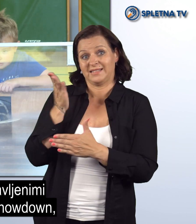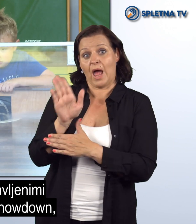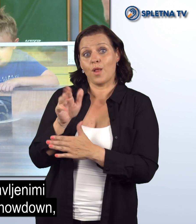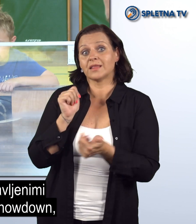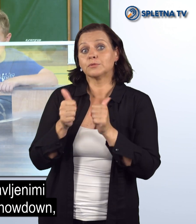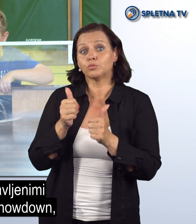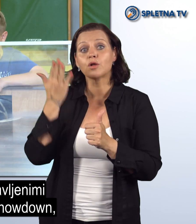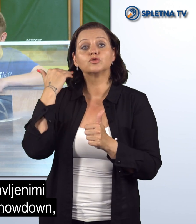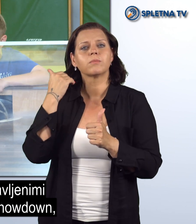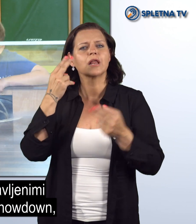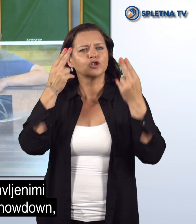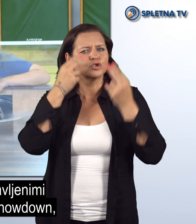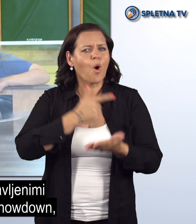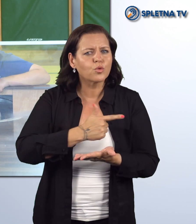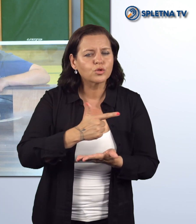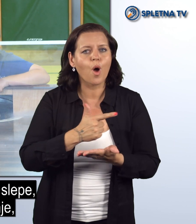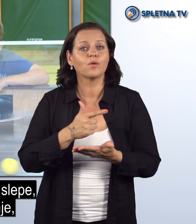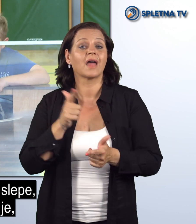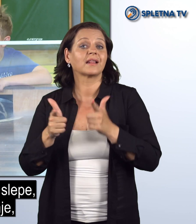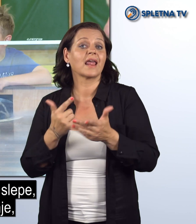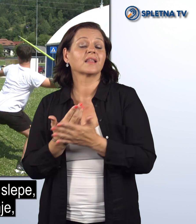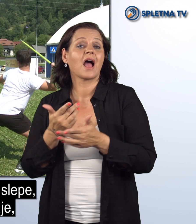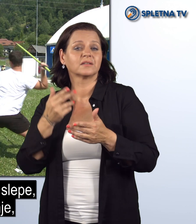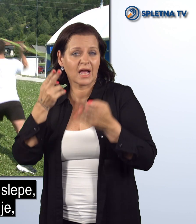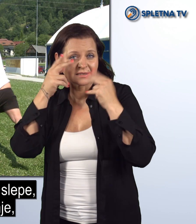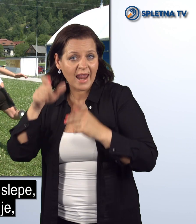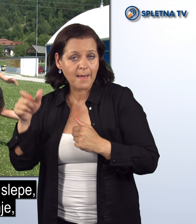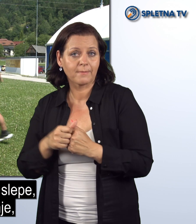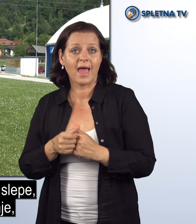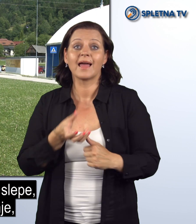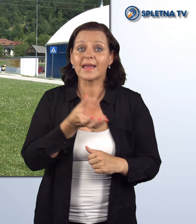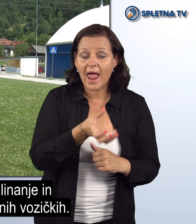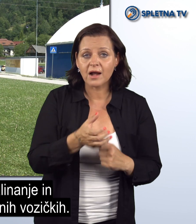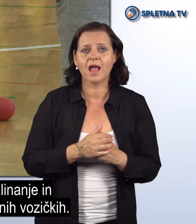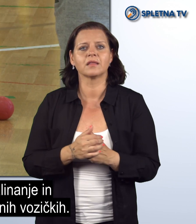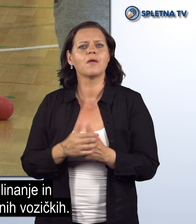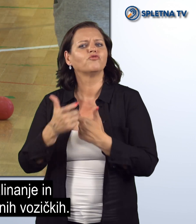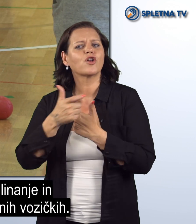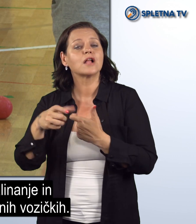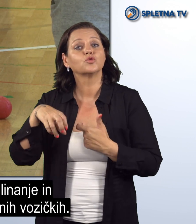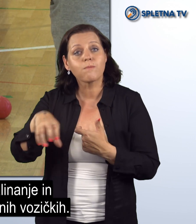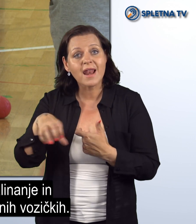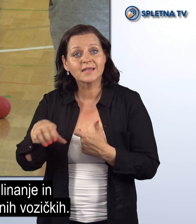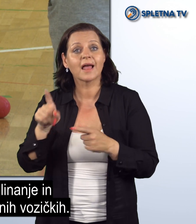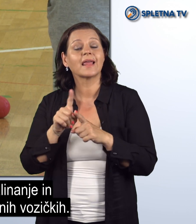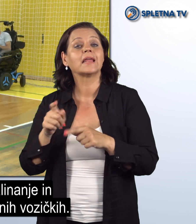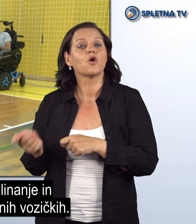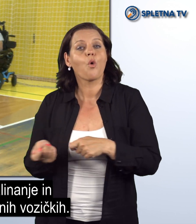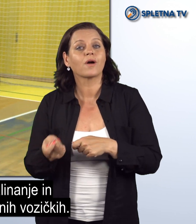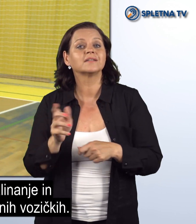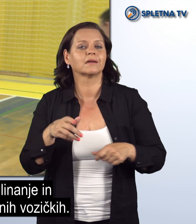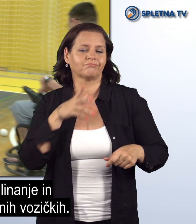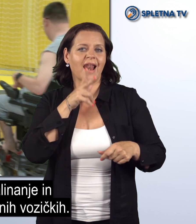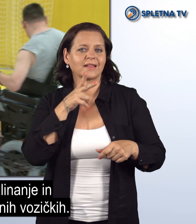predstavljenimi športi so bili shutdown, atletika za slepe, kegljanje, dvoransko balinanje in hokej